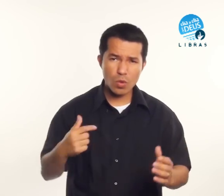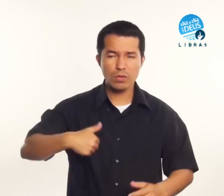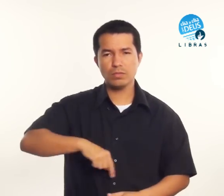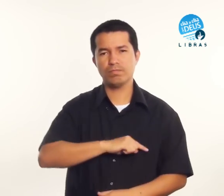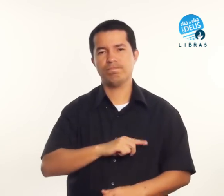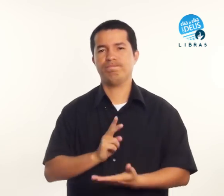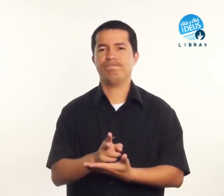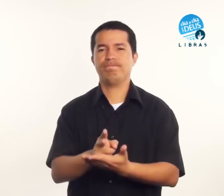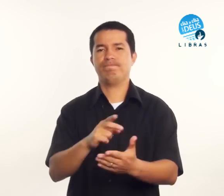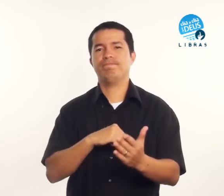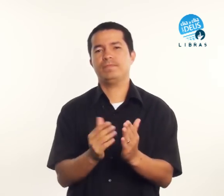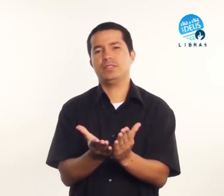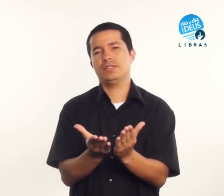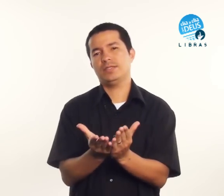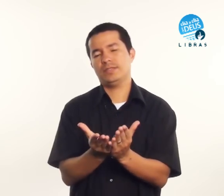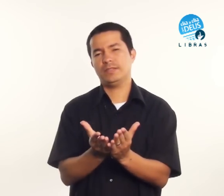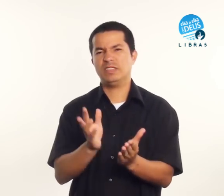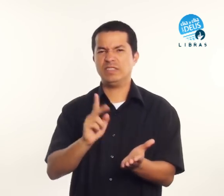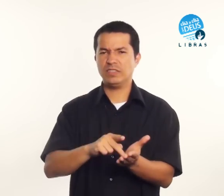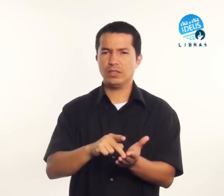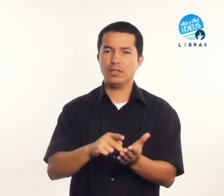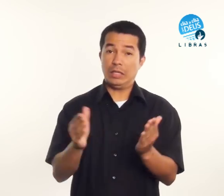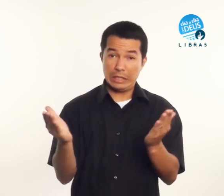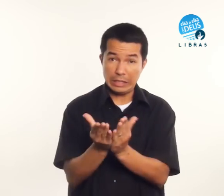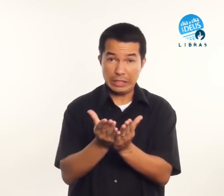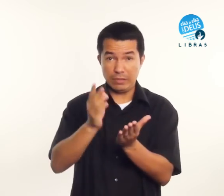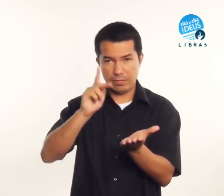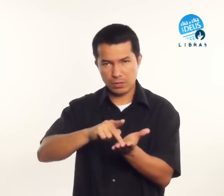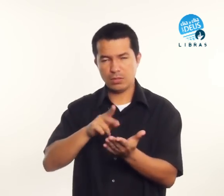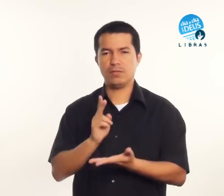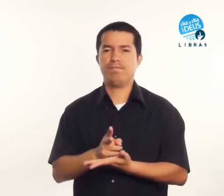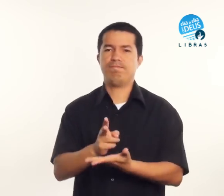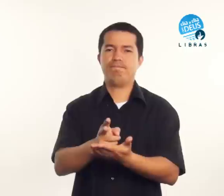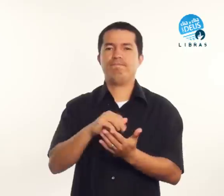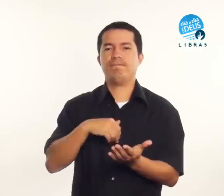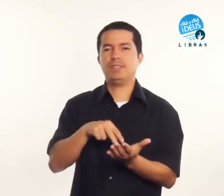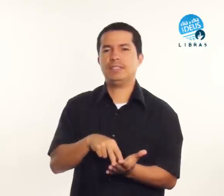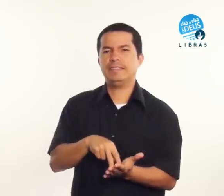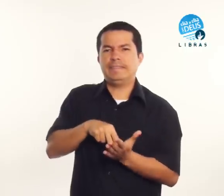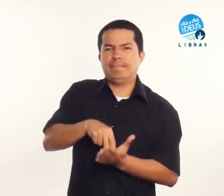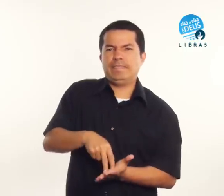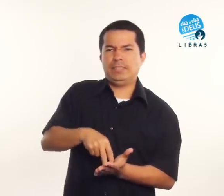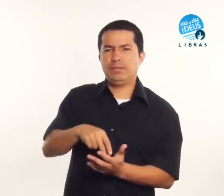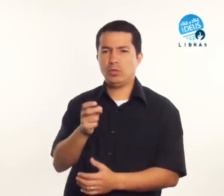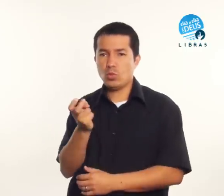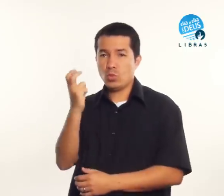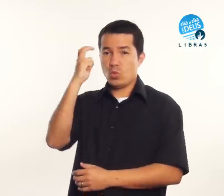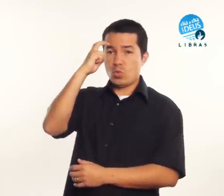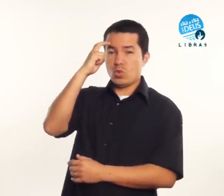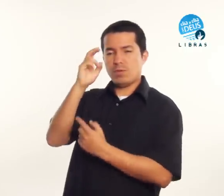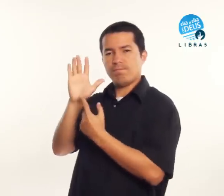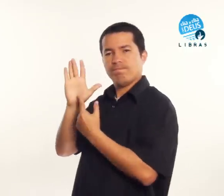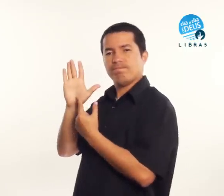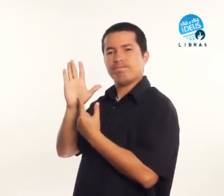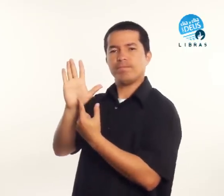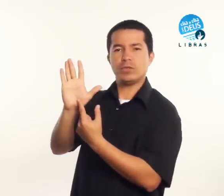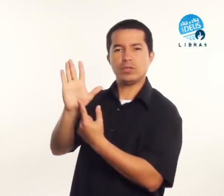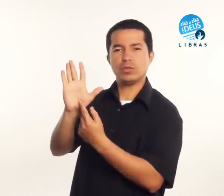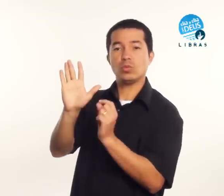o cristão verdadeiro sempre será uma cultura que vai na contramão